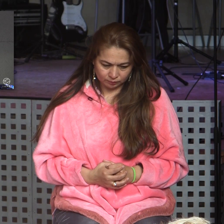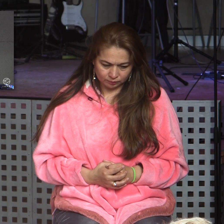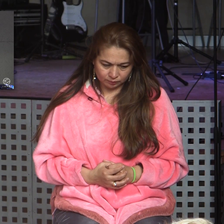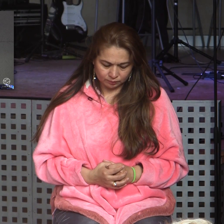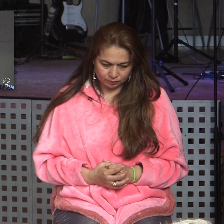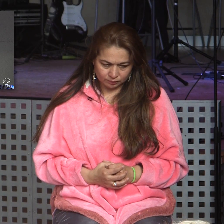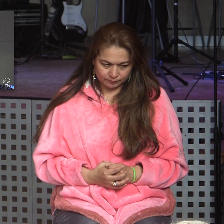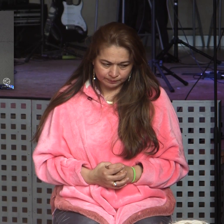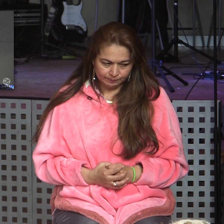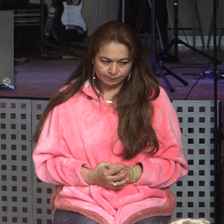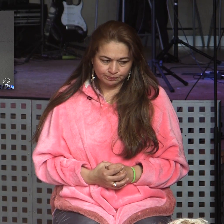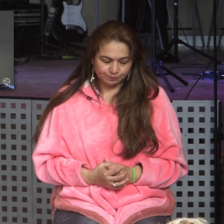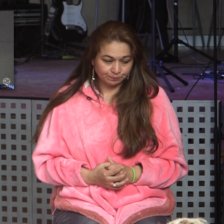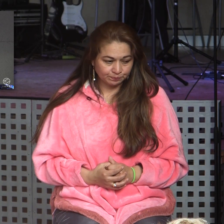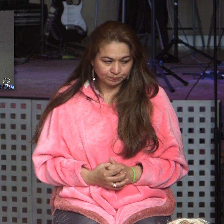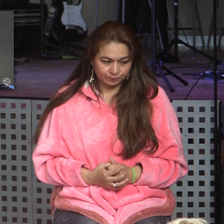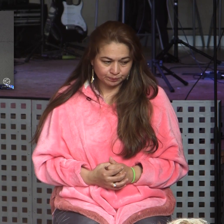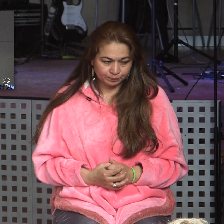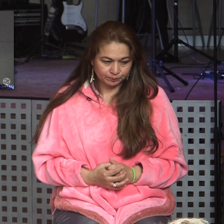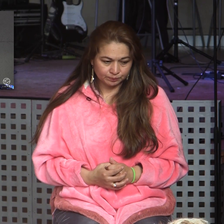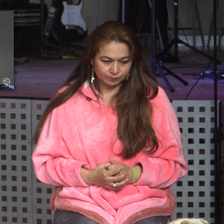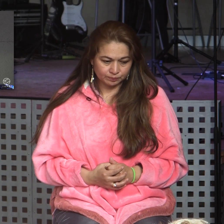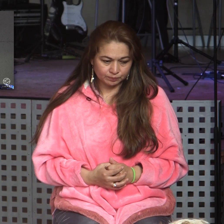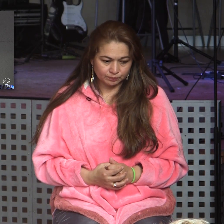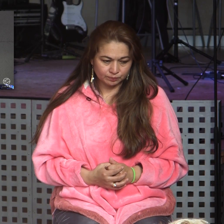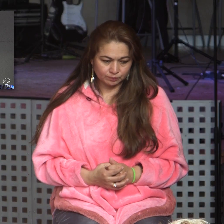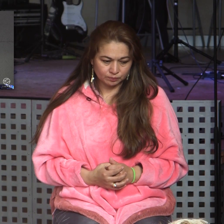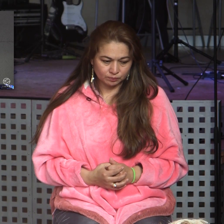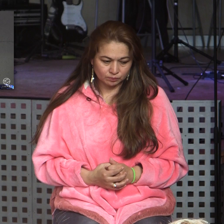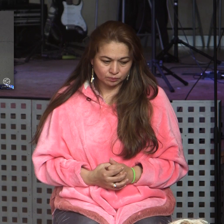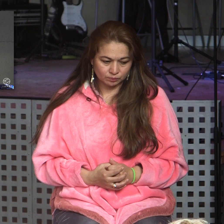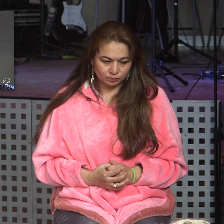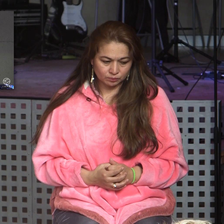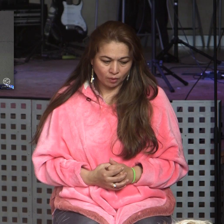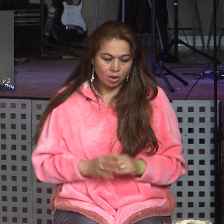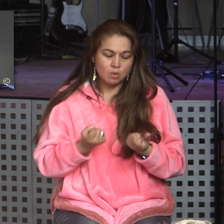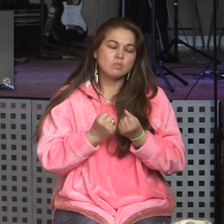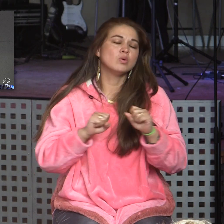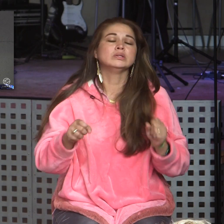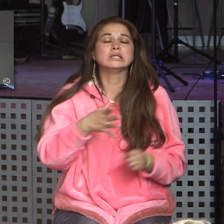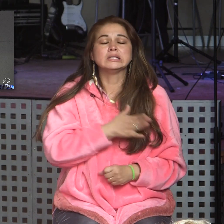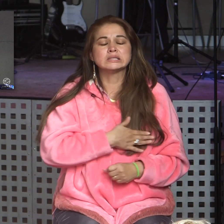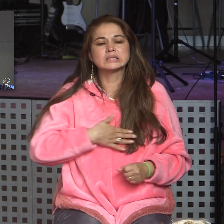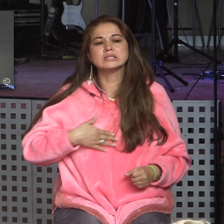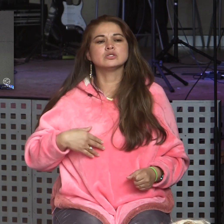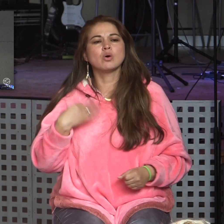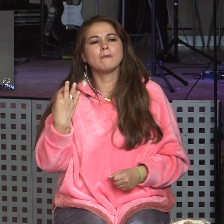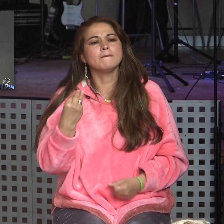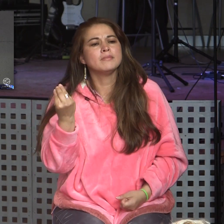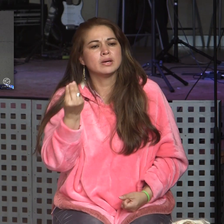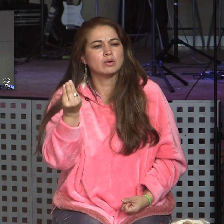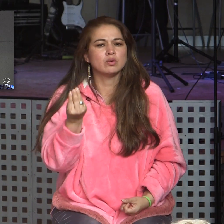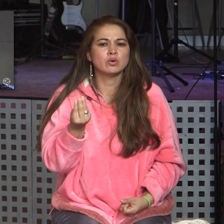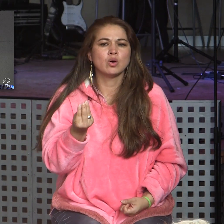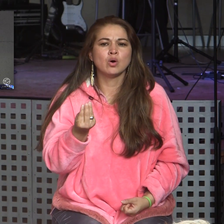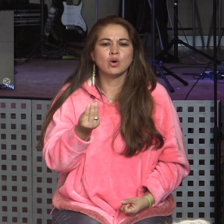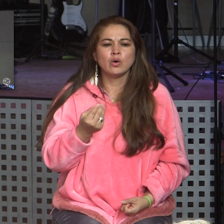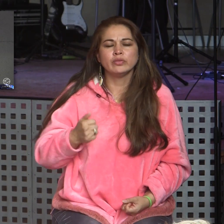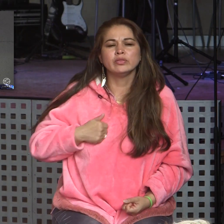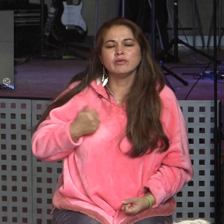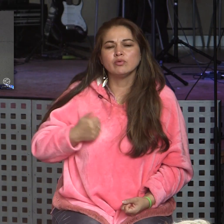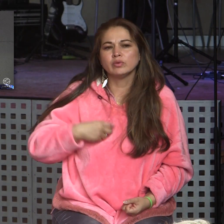mayores riquezas, el vituperio de Cristo.